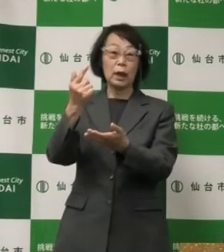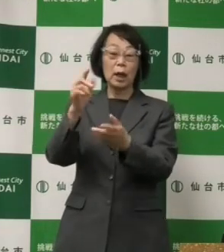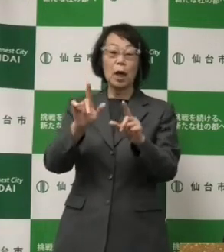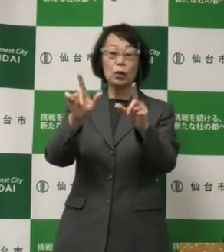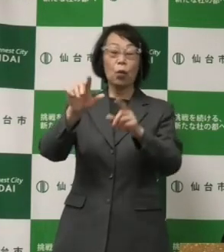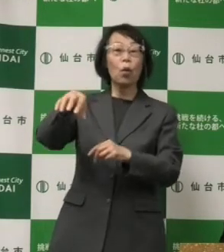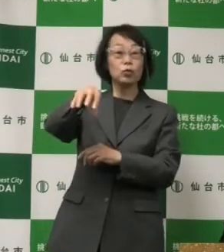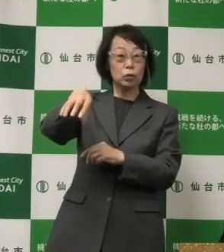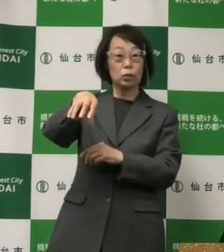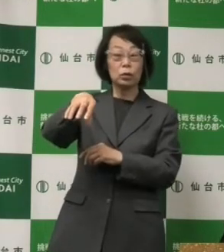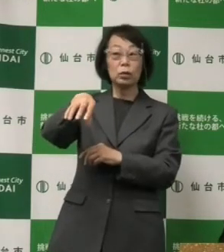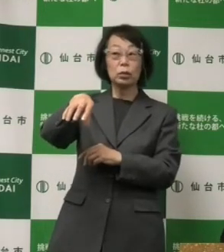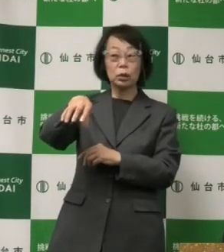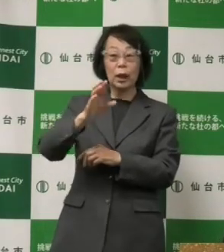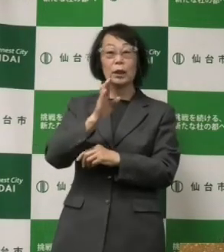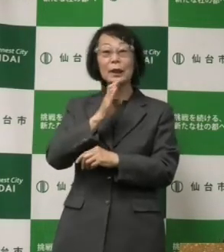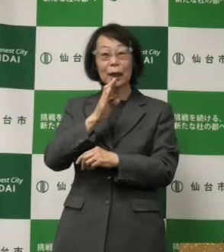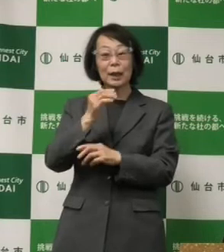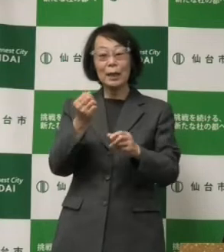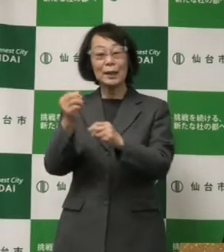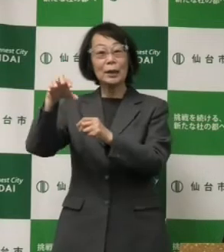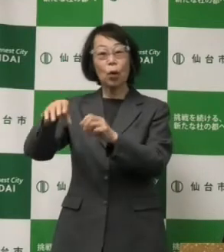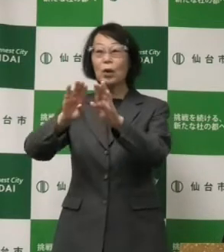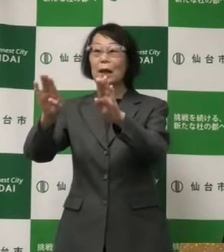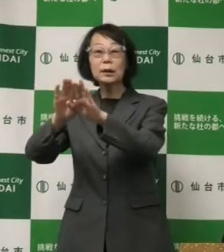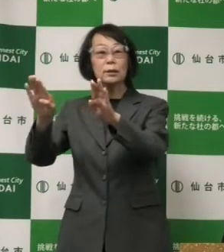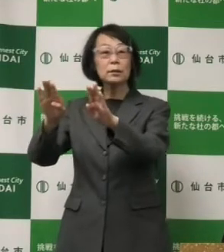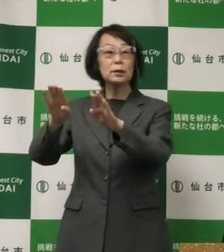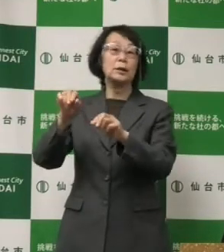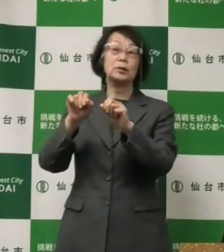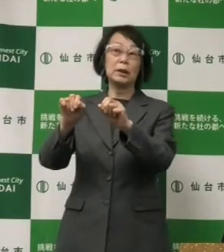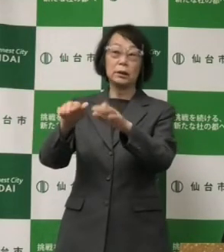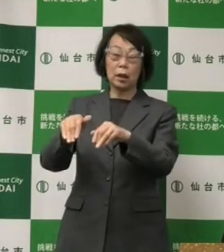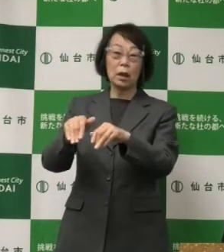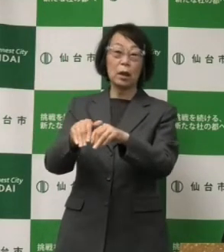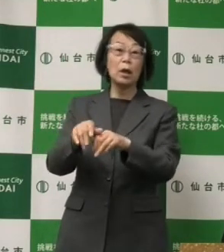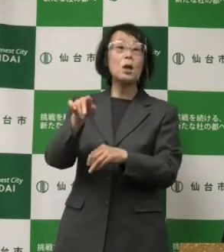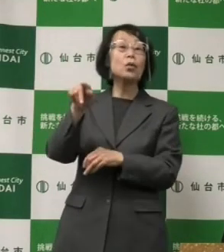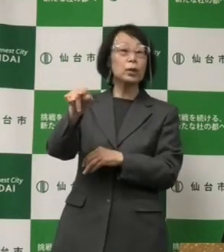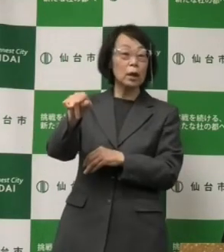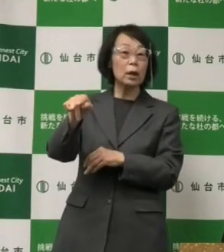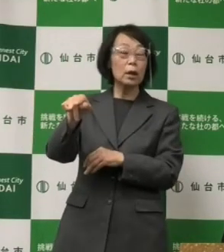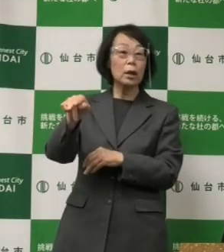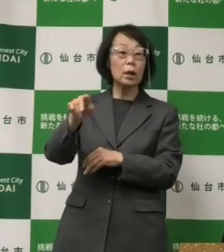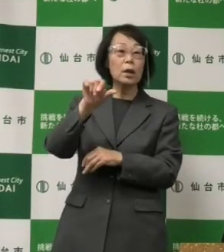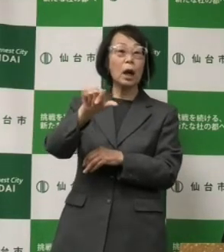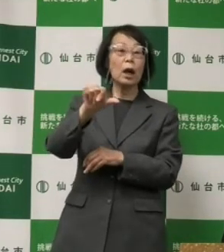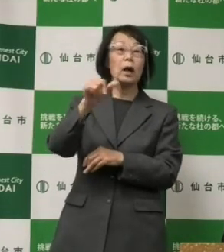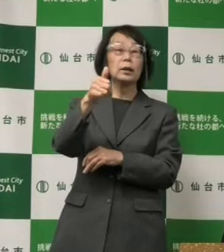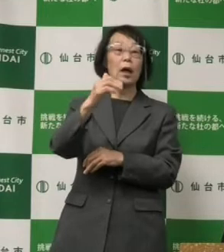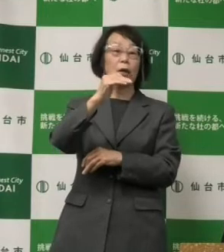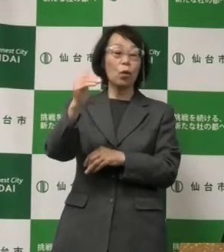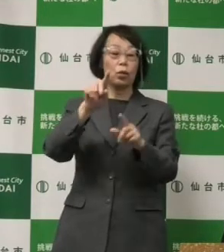で、確かに避難所開設をさせていただきまして、そこに愛宕中学校と八木沼